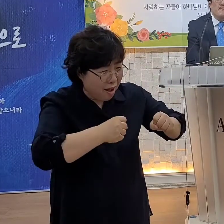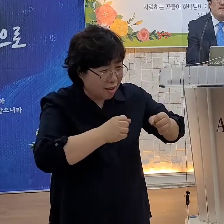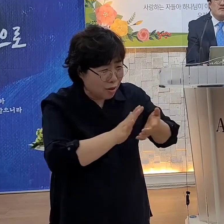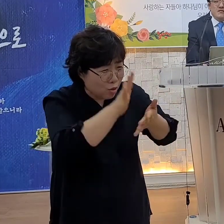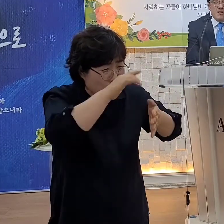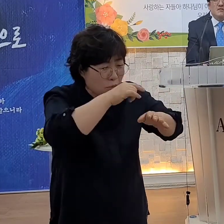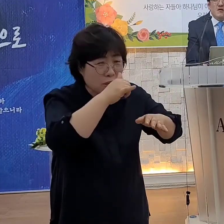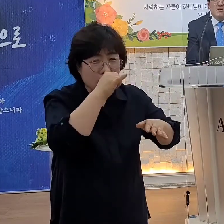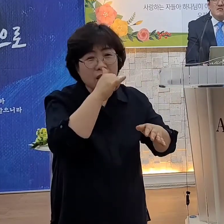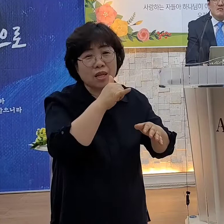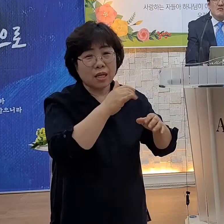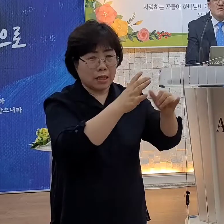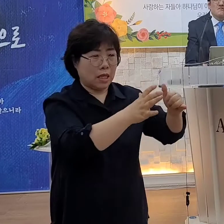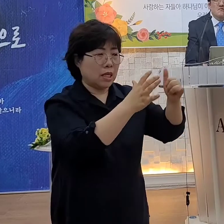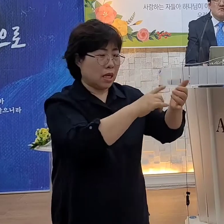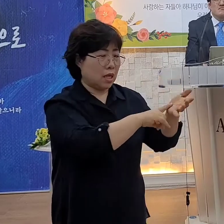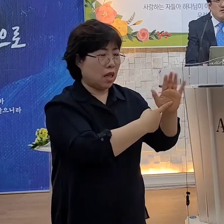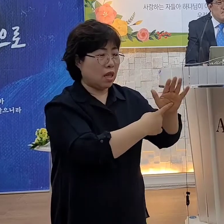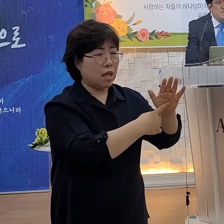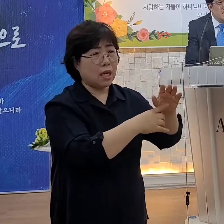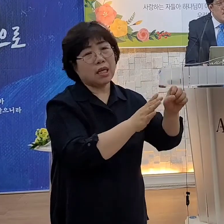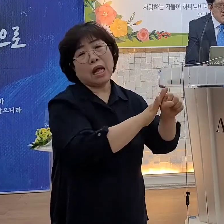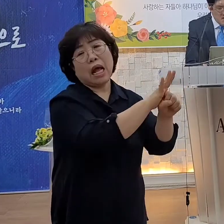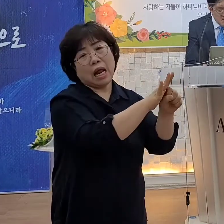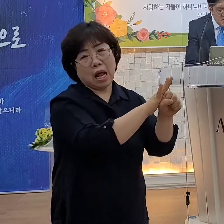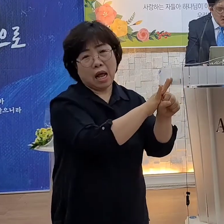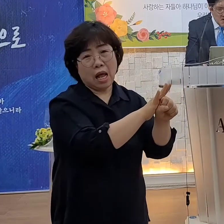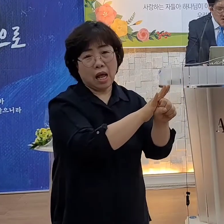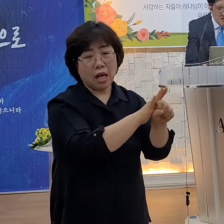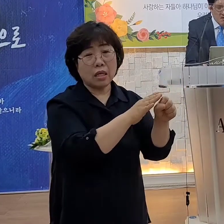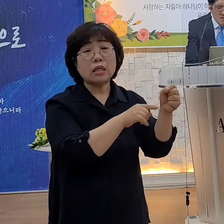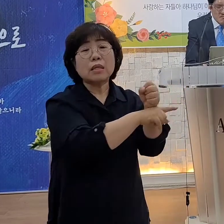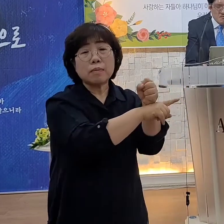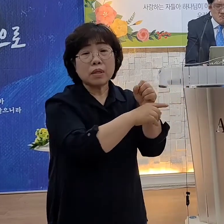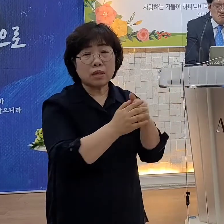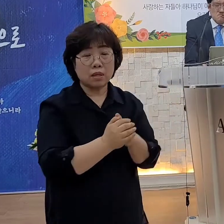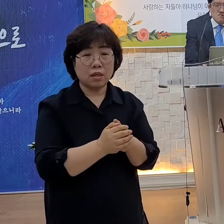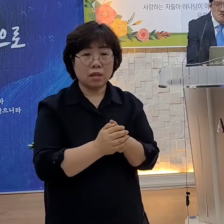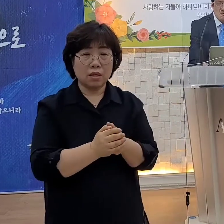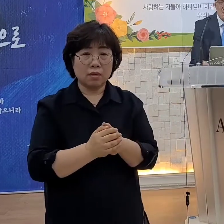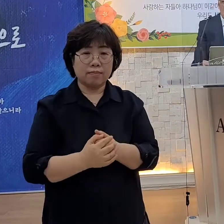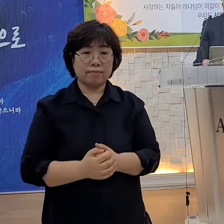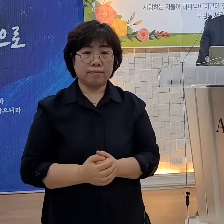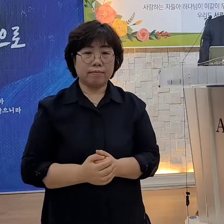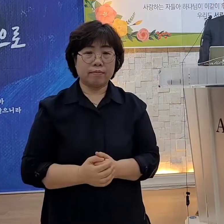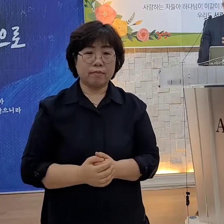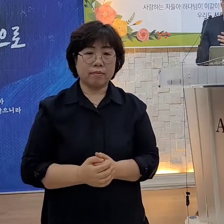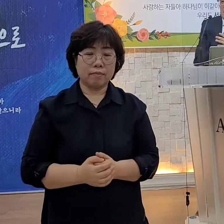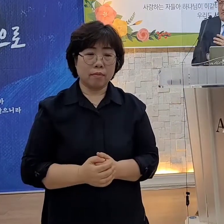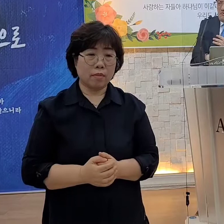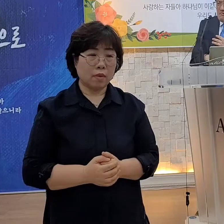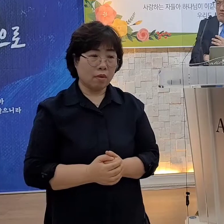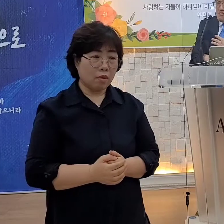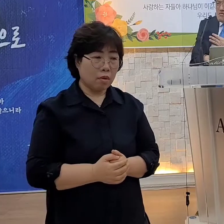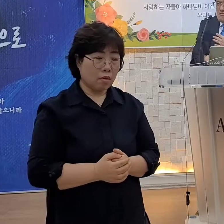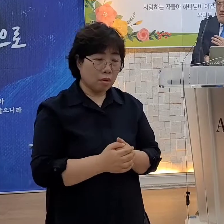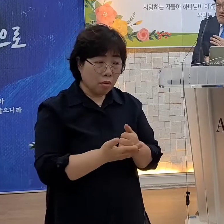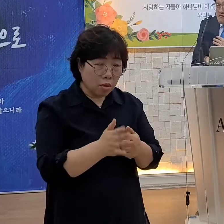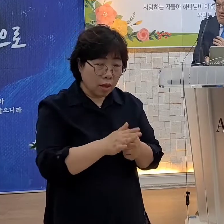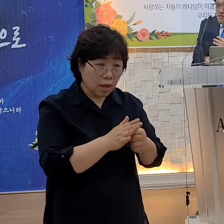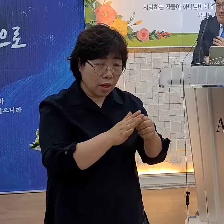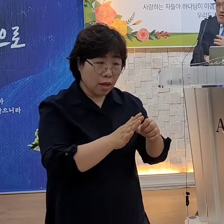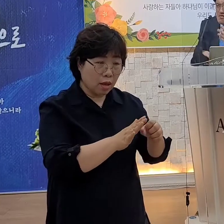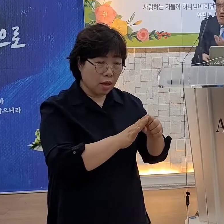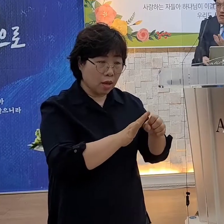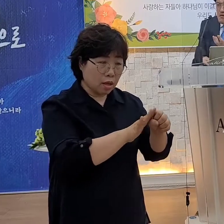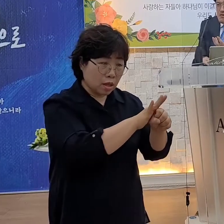이게 세상에서 말하는 진심과 열정. 이게 사랑이다. 라고 한다면 그 진심이 바뀌었어요? 내 진심이